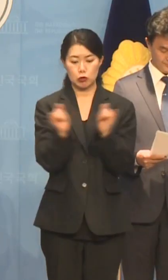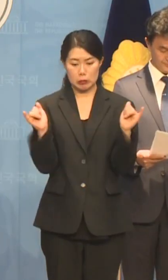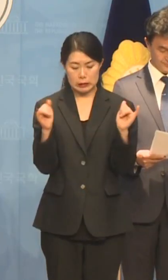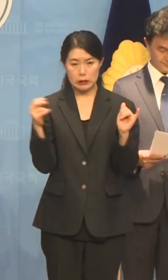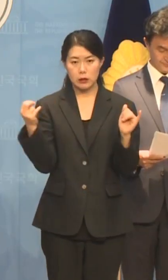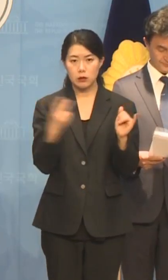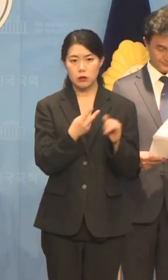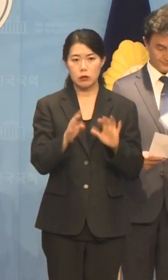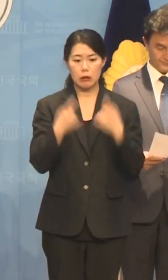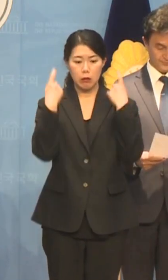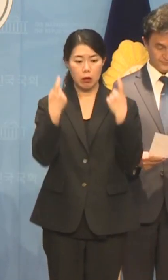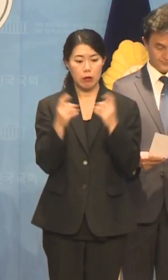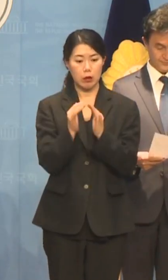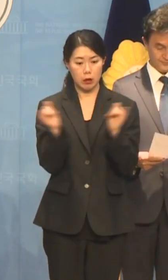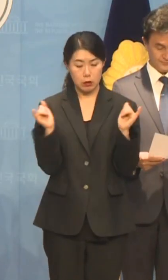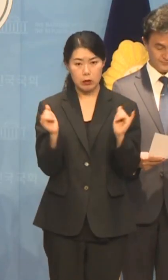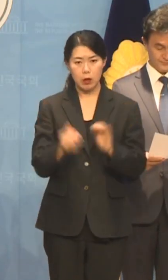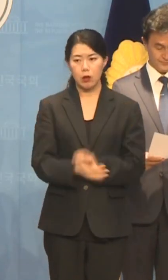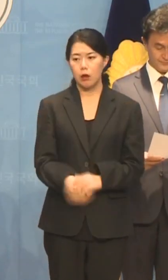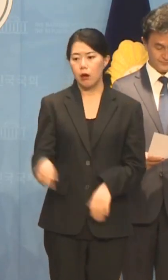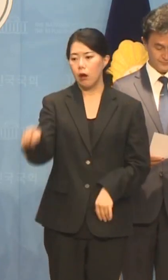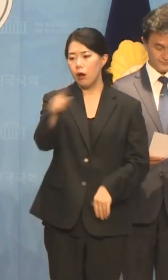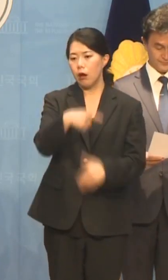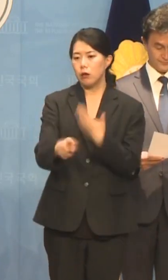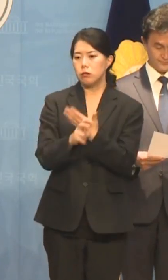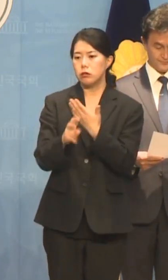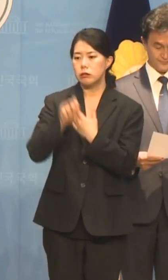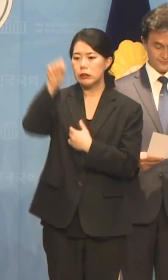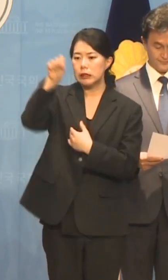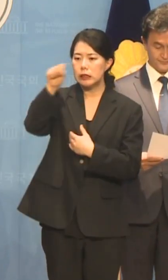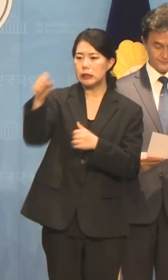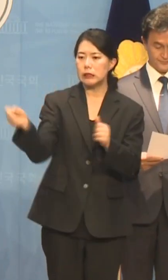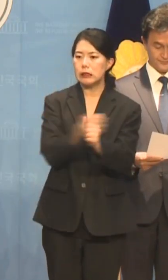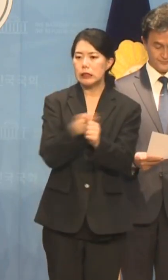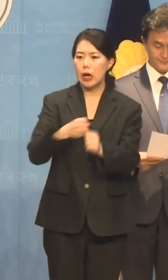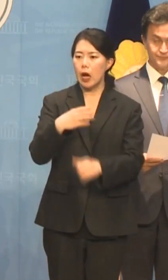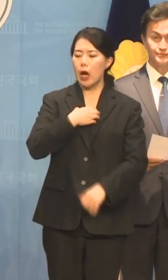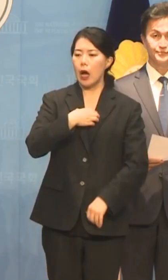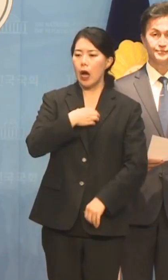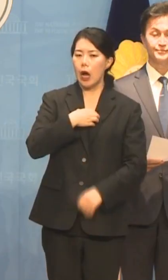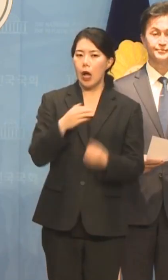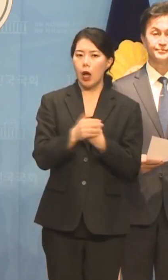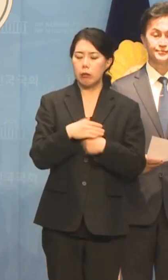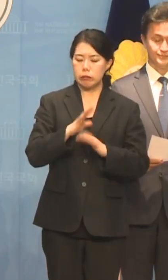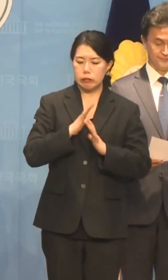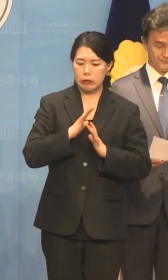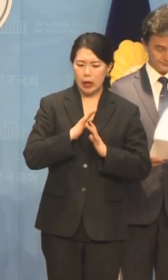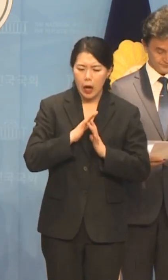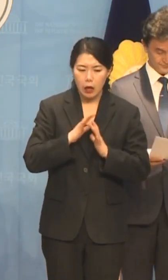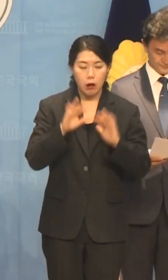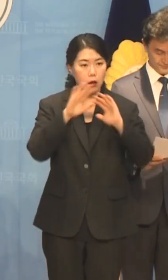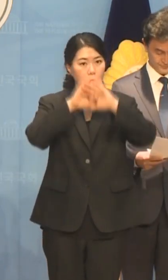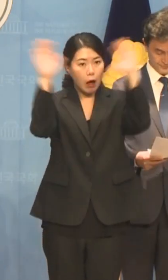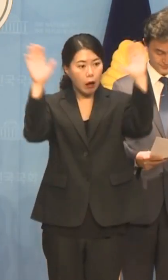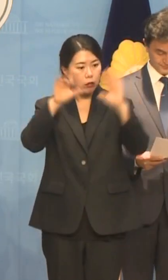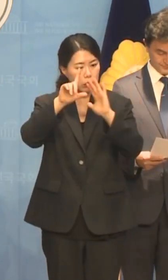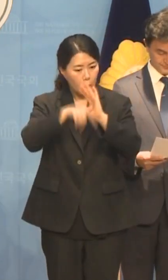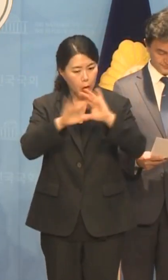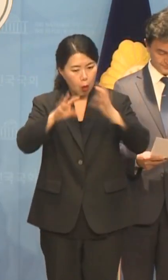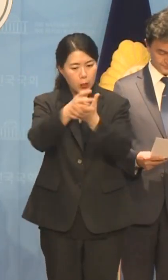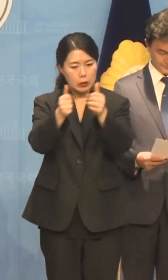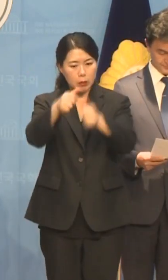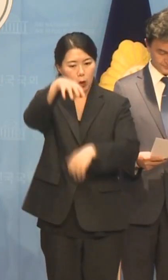주민들과 관광객들조차 불법 시위대의 폭력과 위협이 두려워 대낮에도